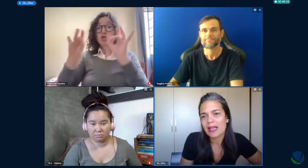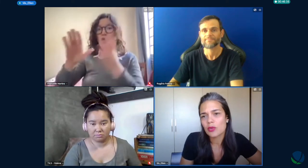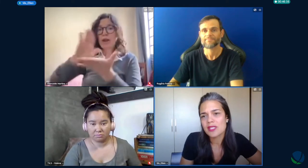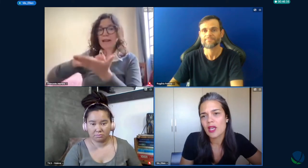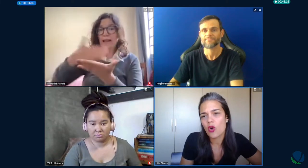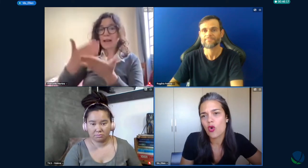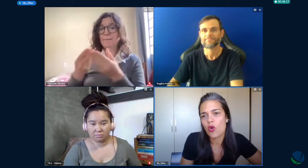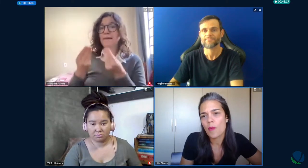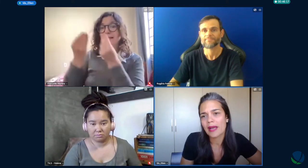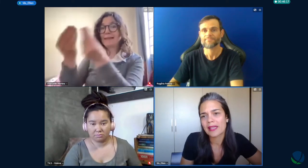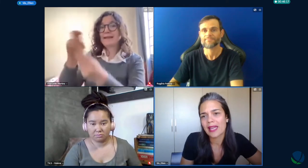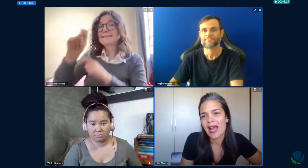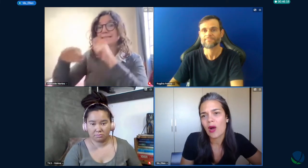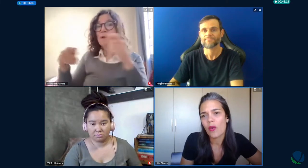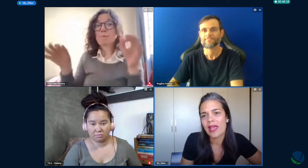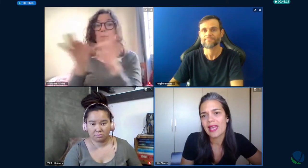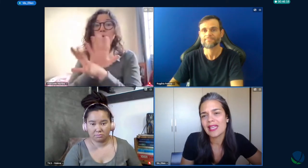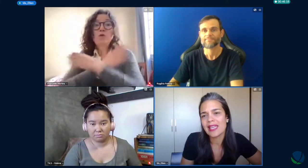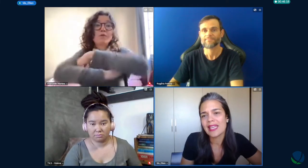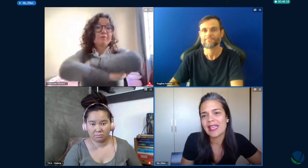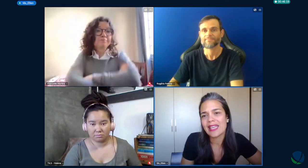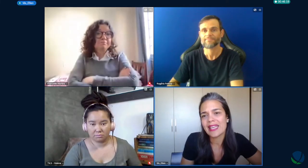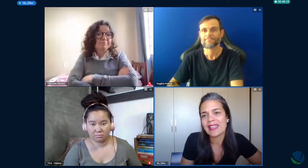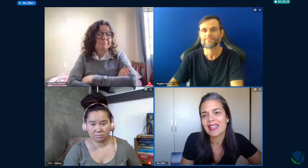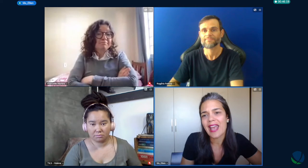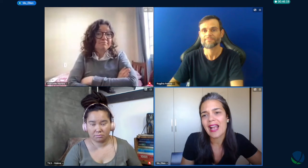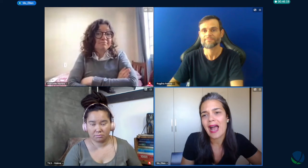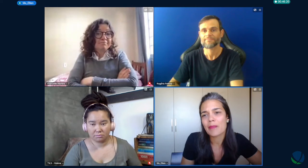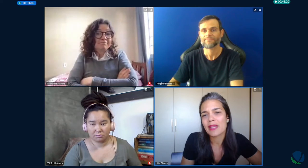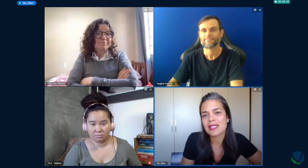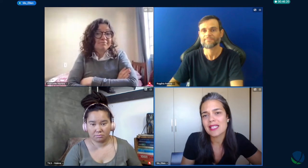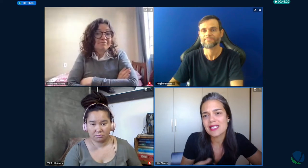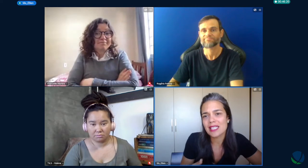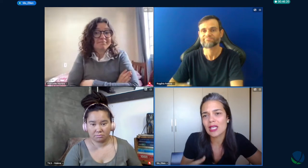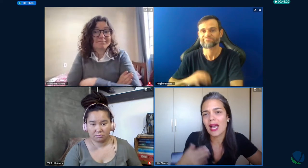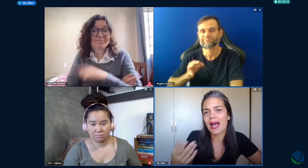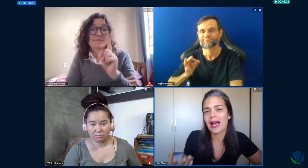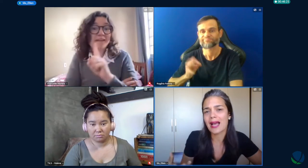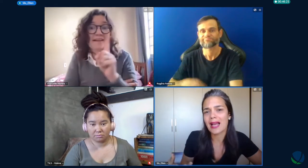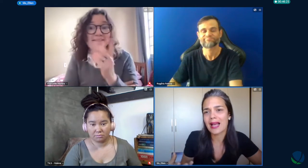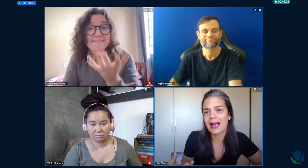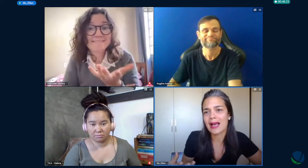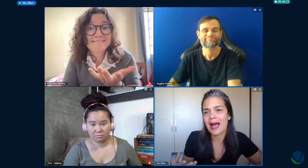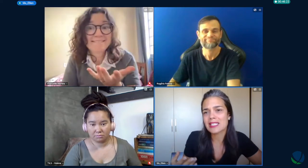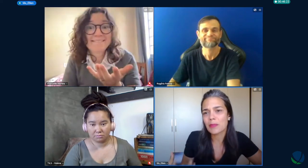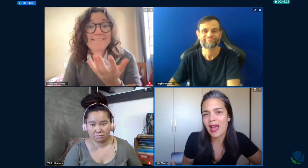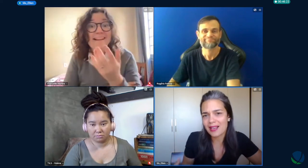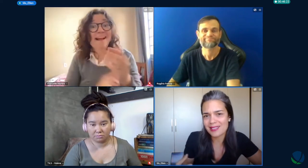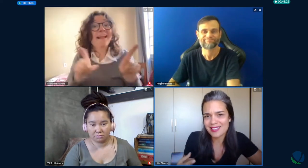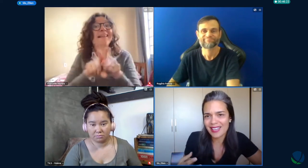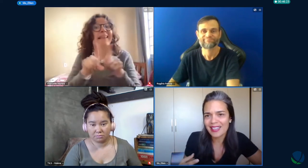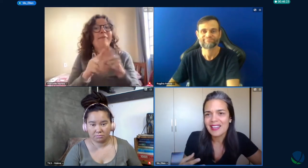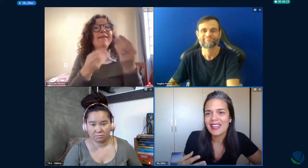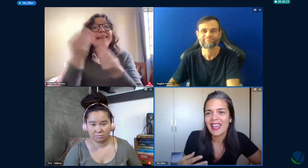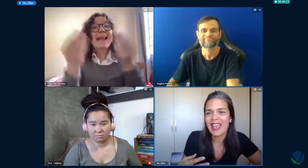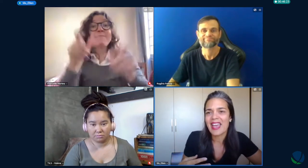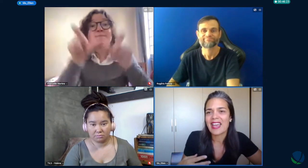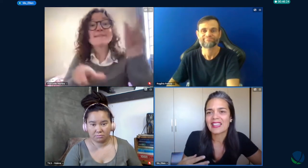Na trabalho do seu material, ele entrega apenas assim as placas,